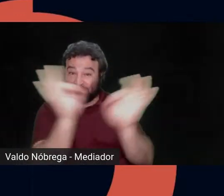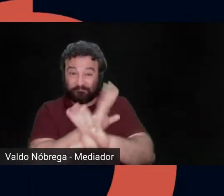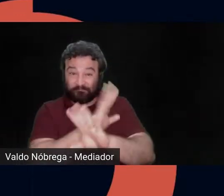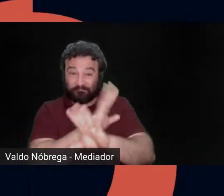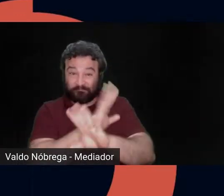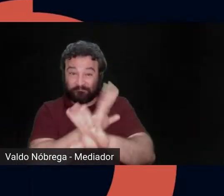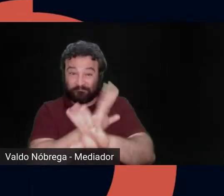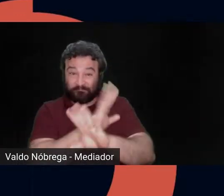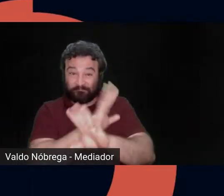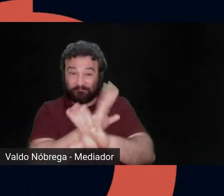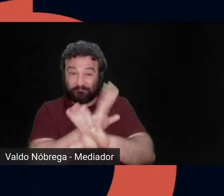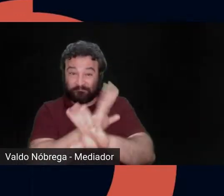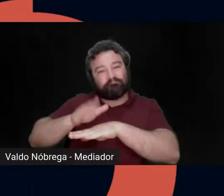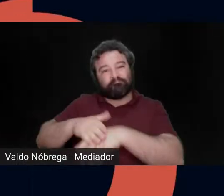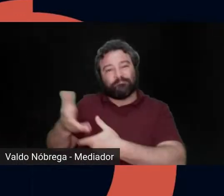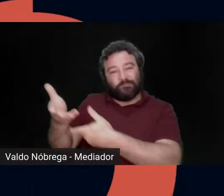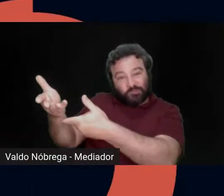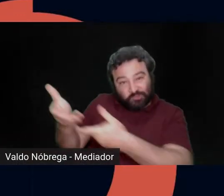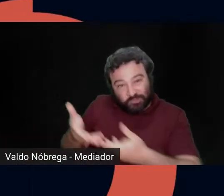dessa